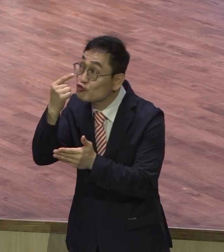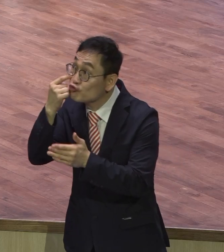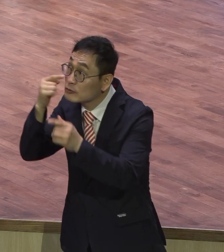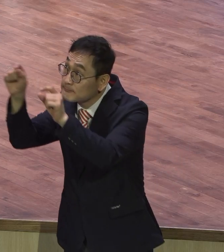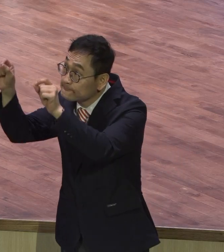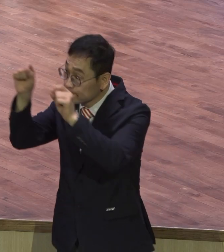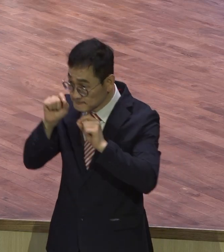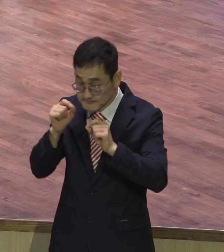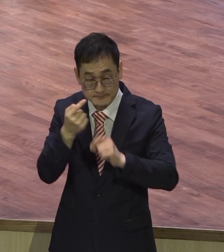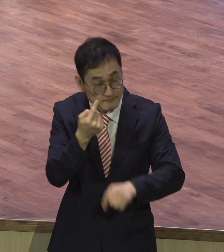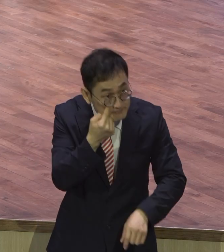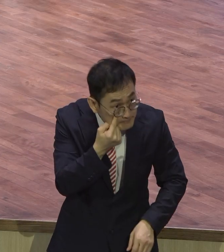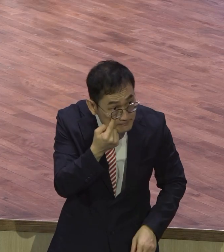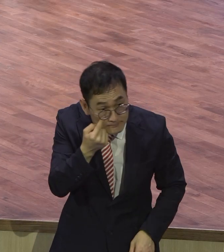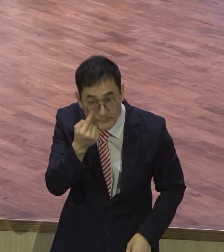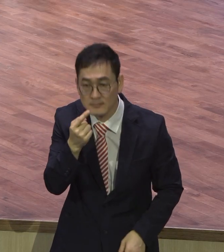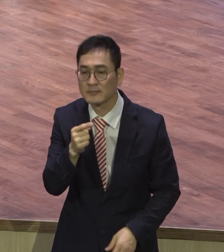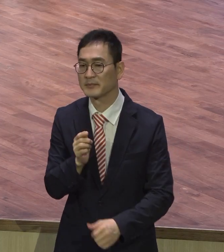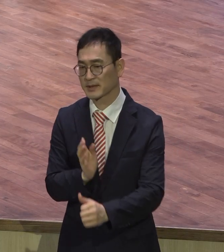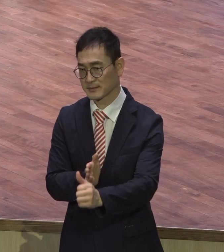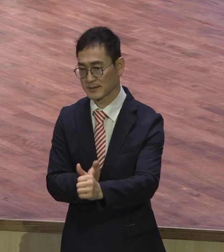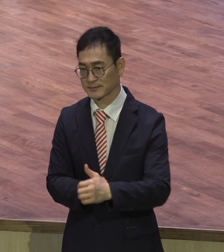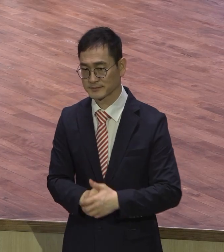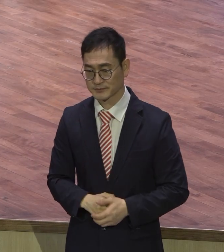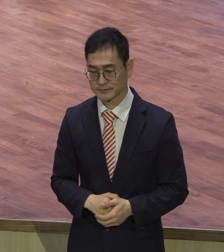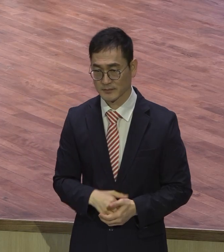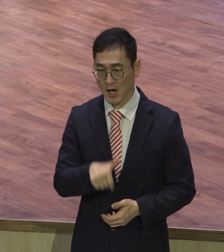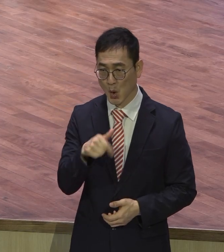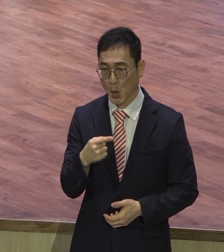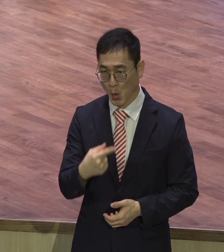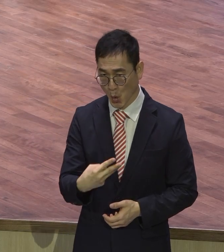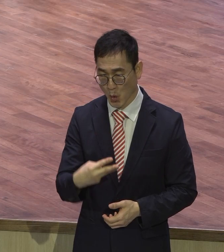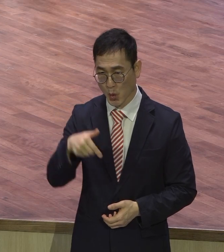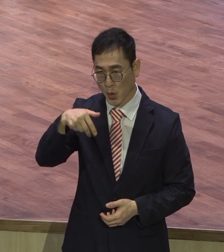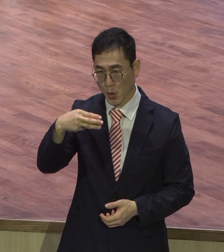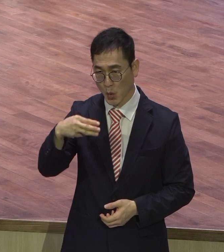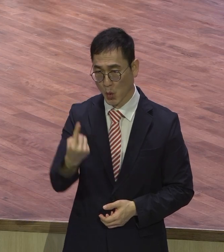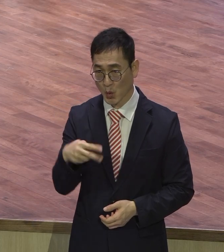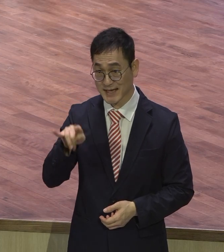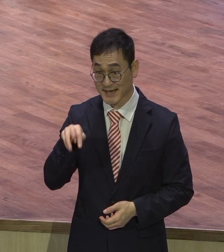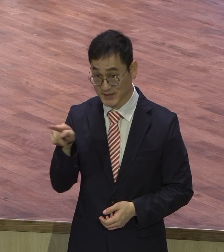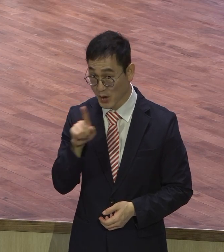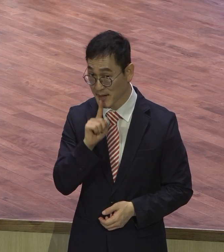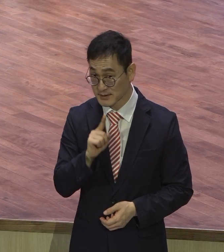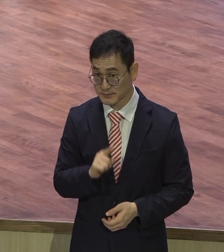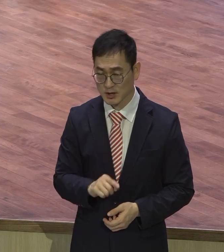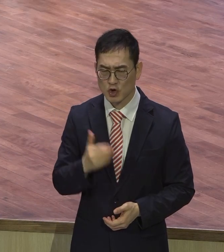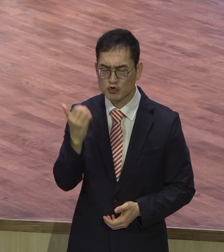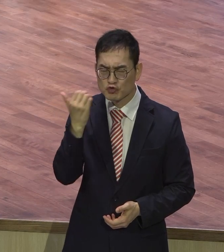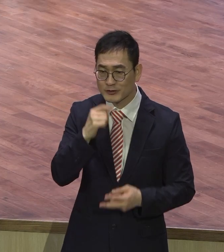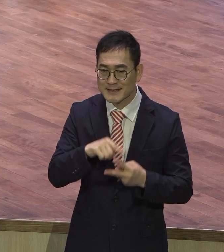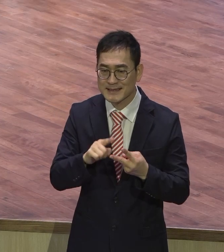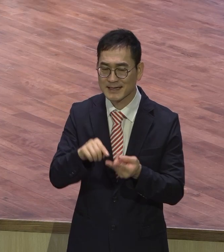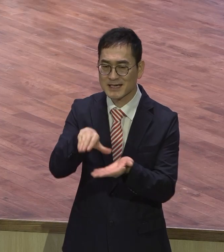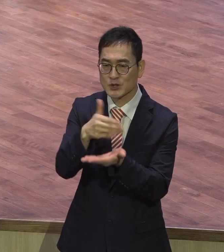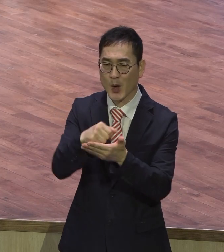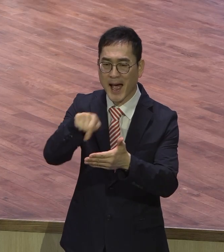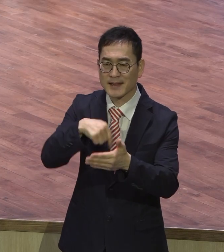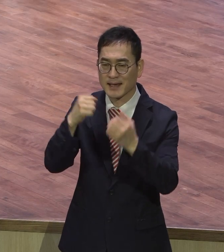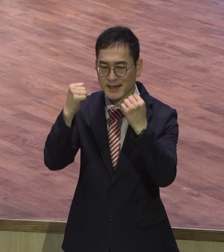골동호 소장 17절 21절에 보면 나와있잖아요 누구든지 그리스도 안에 있으면 새로운